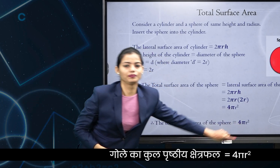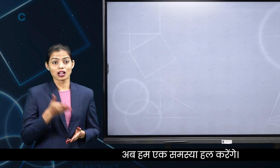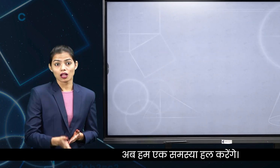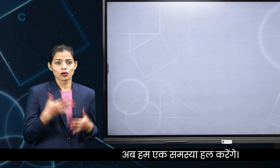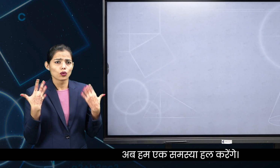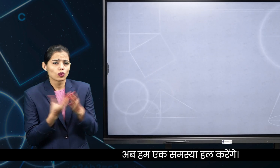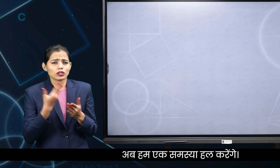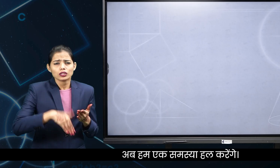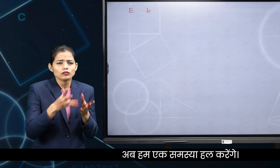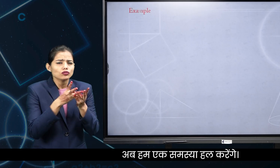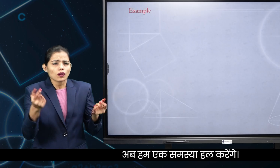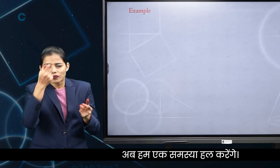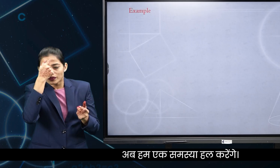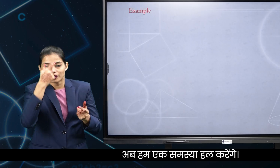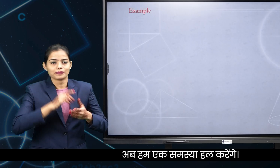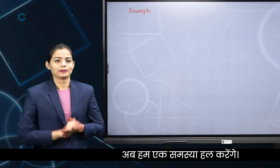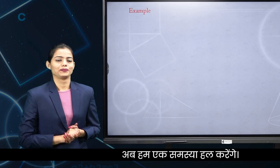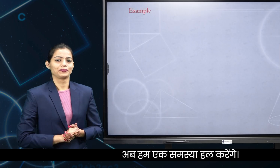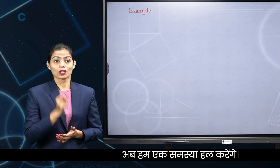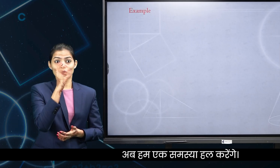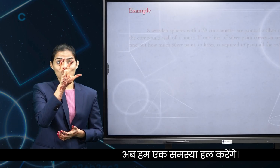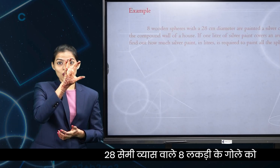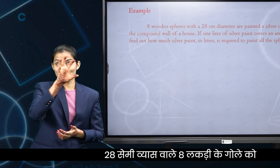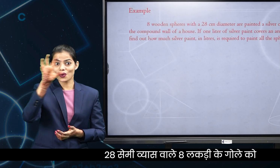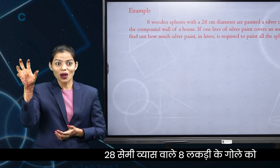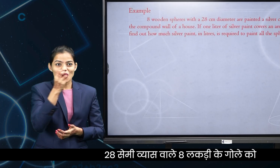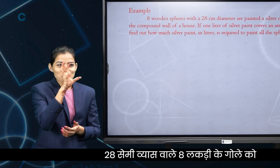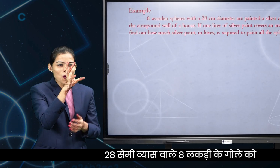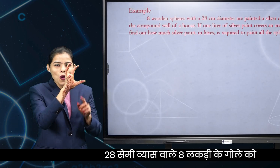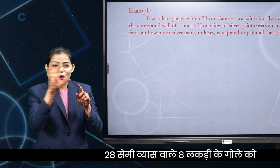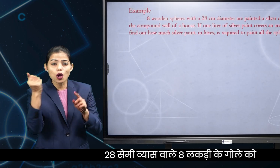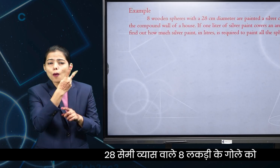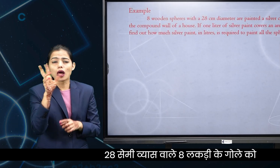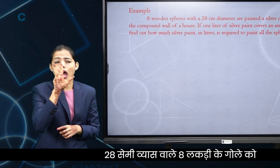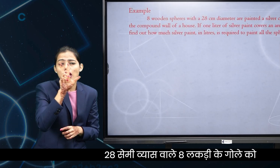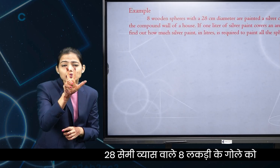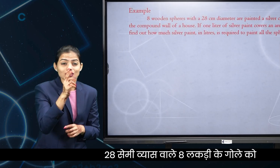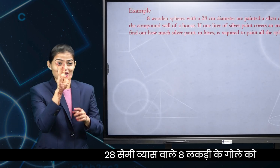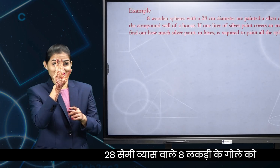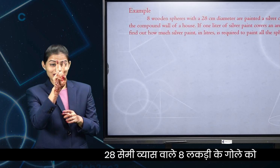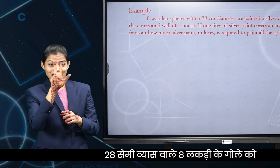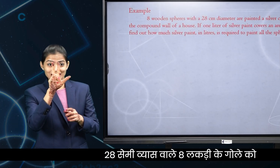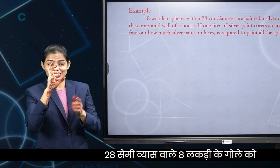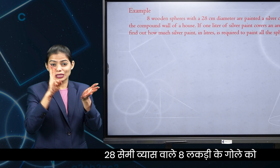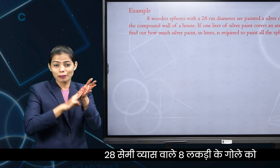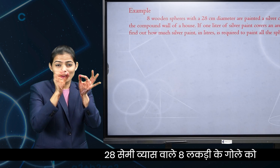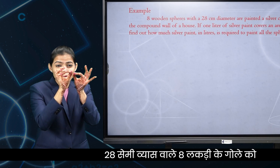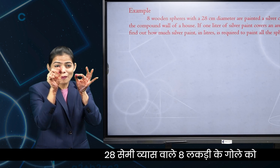अब हम एक समस्या हल करेंगे। 28 सेमी व्यास वाले 8 लकड़ी के गोले को